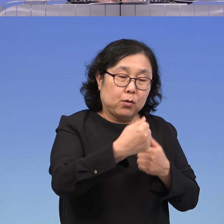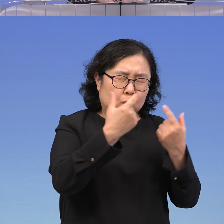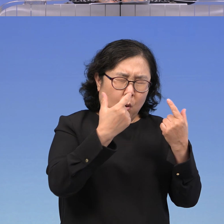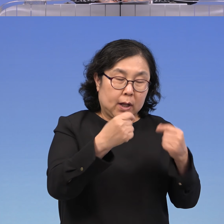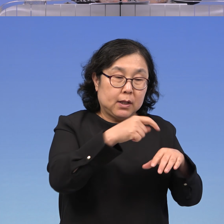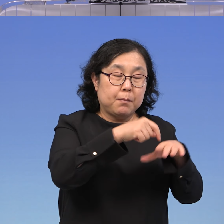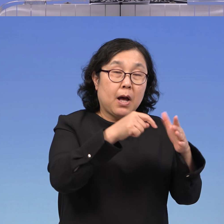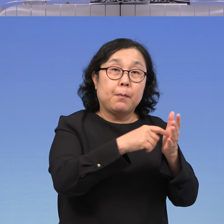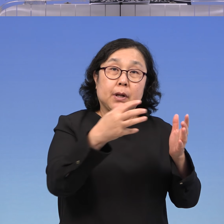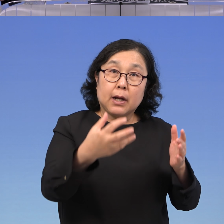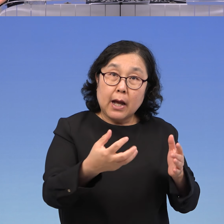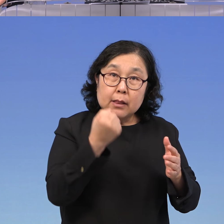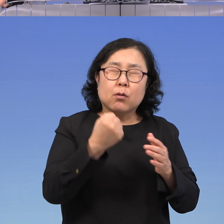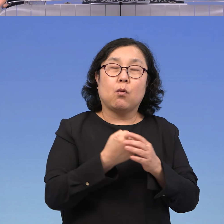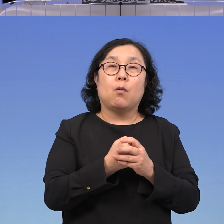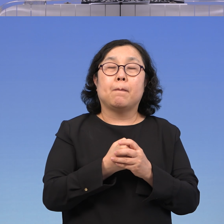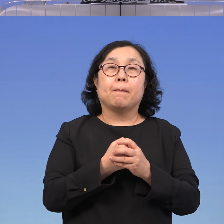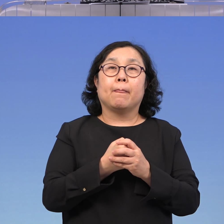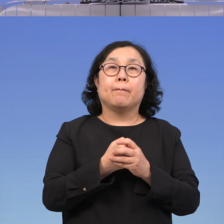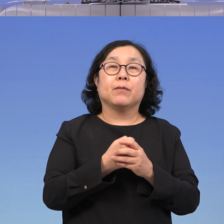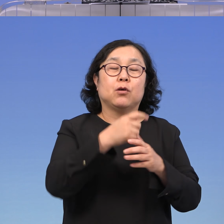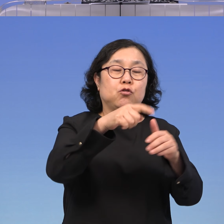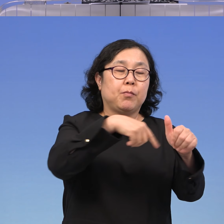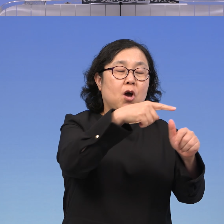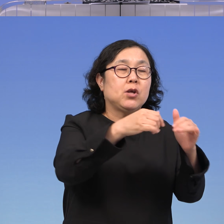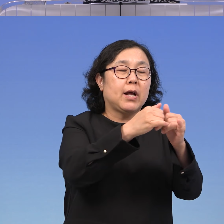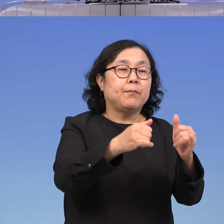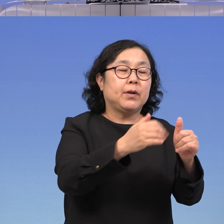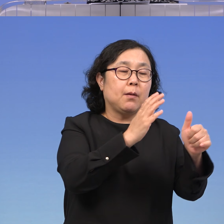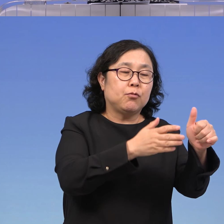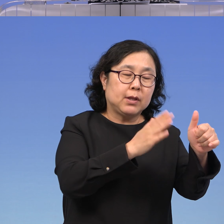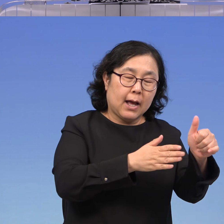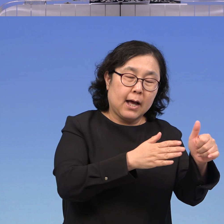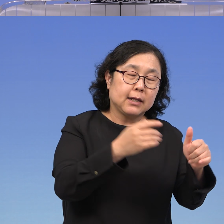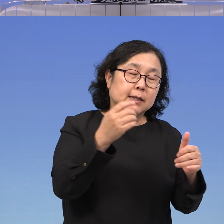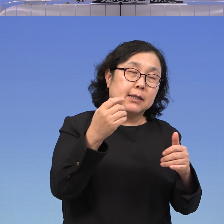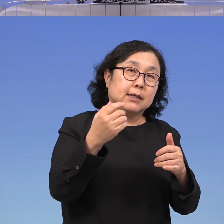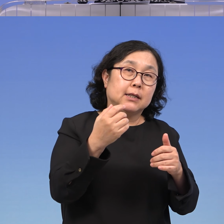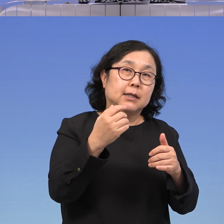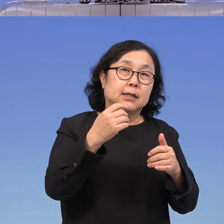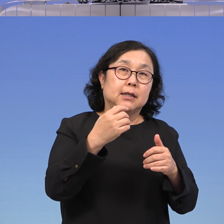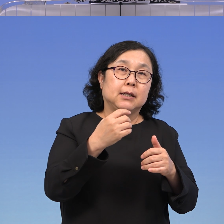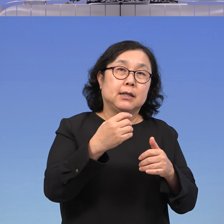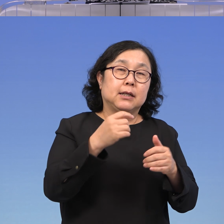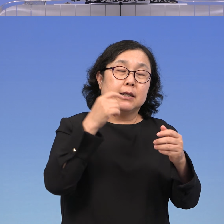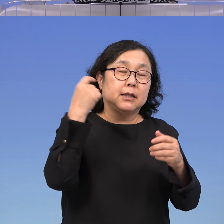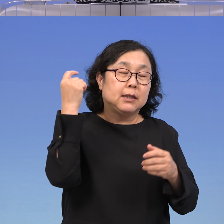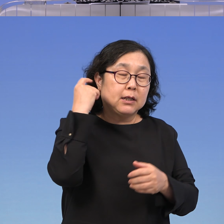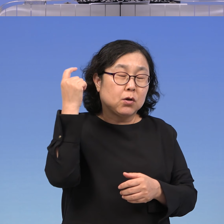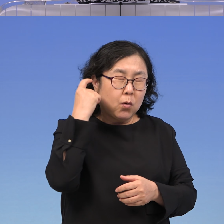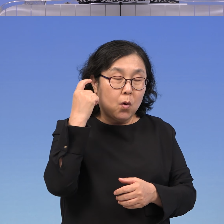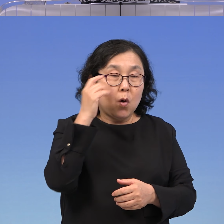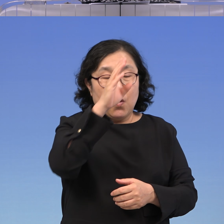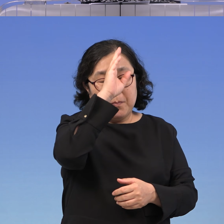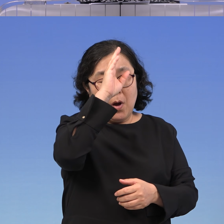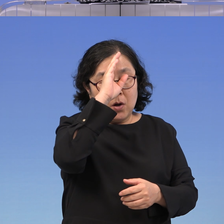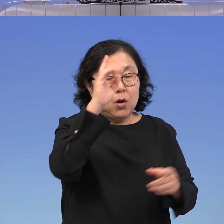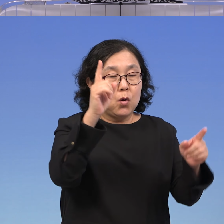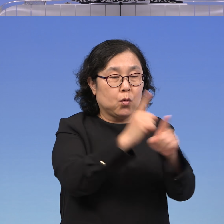가지시고 그 주변 사람들의 간청을 바다 2 베드로 장모의 열병을 고쳐 주시는